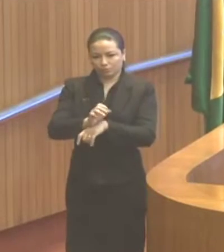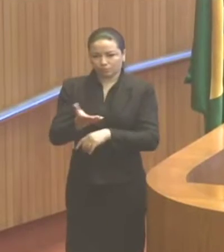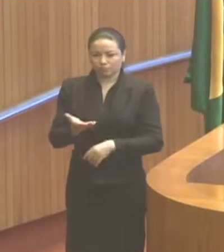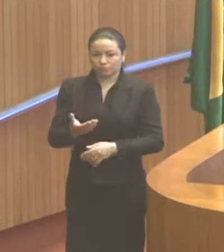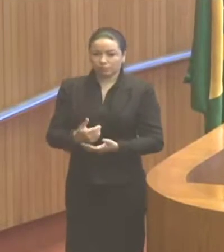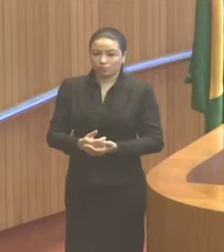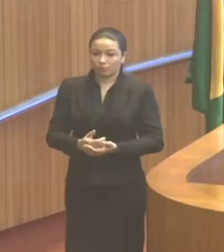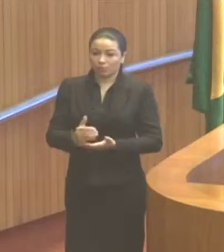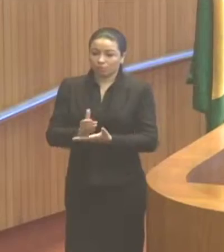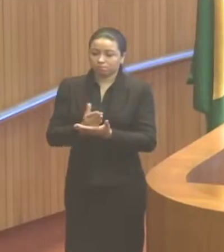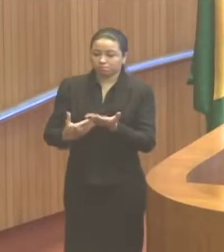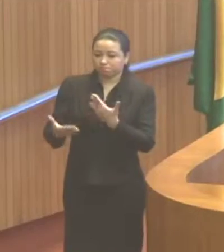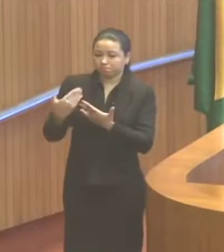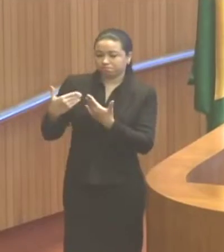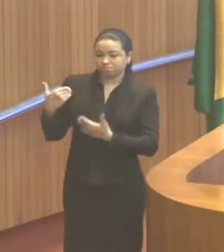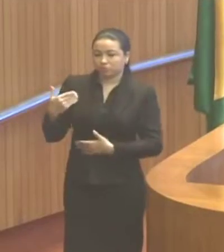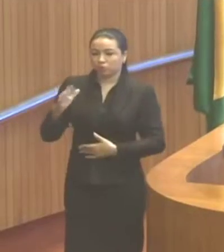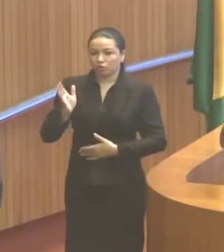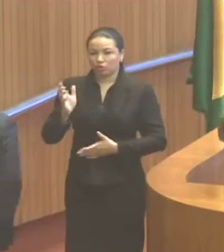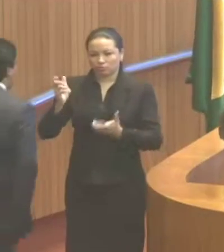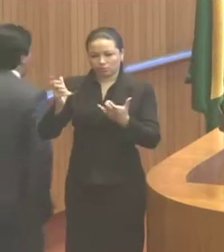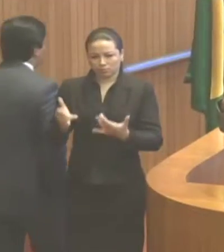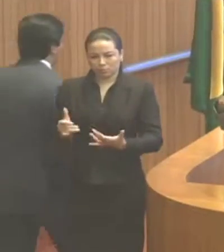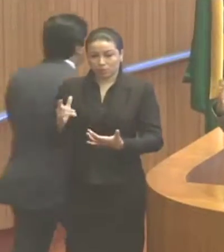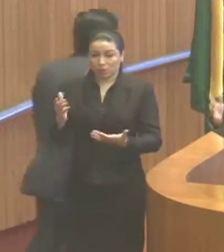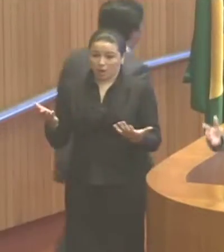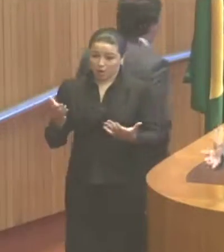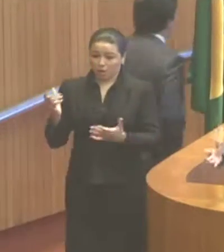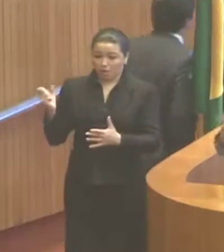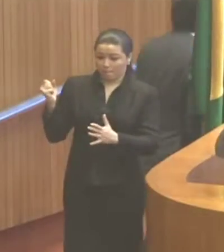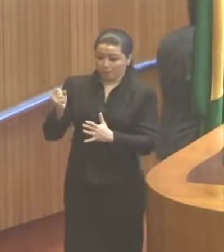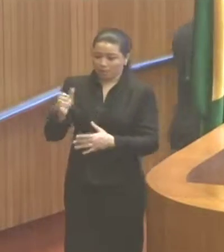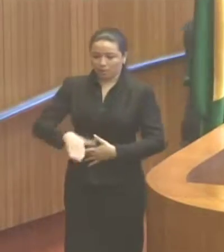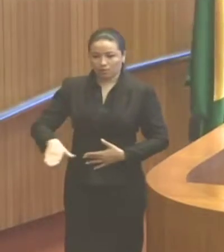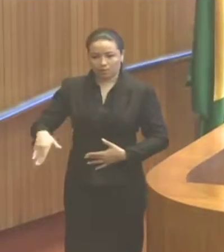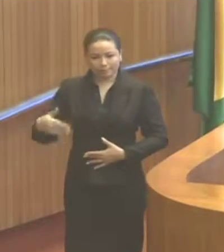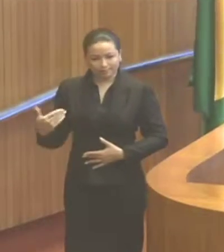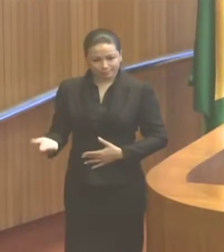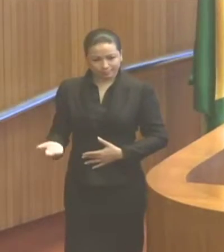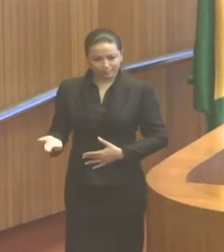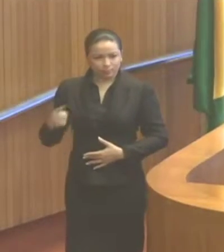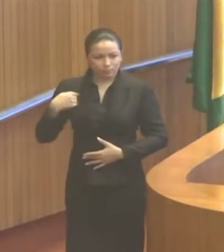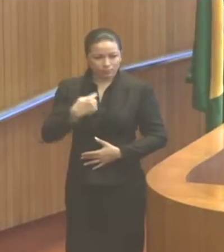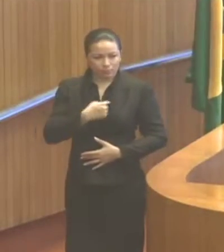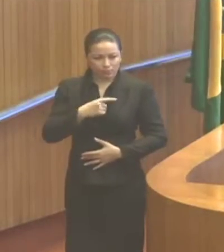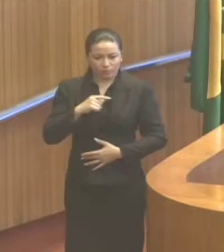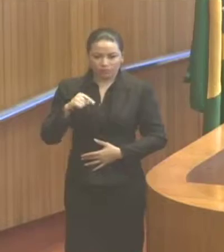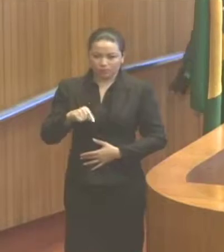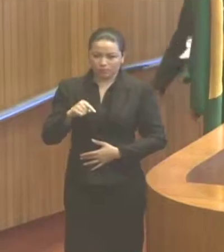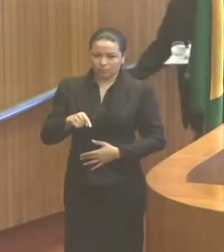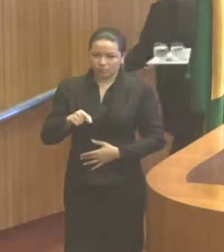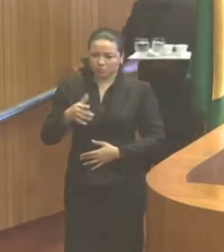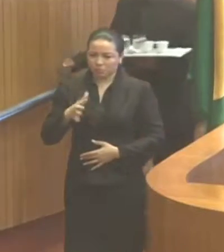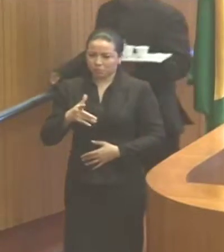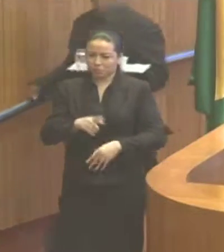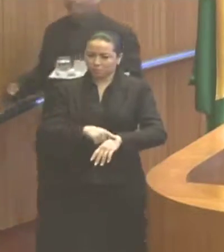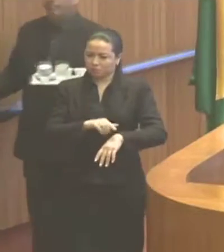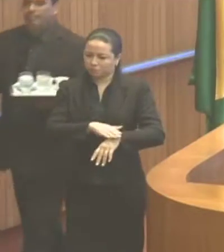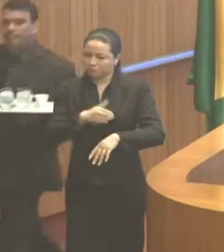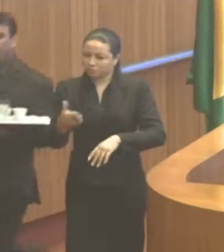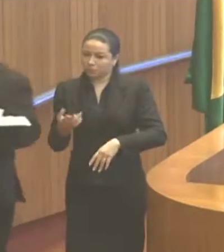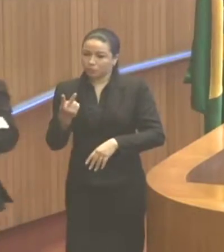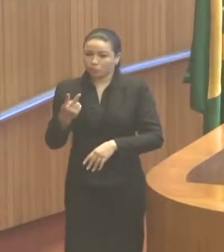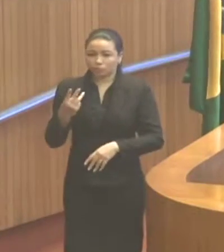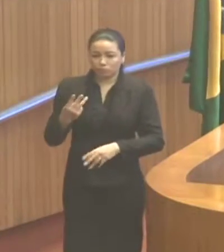Há algum tempo atrás se falou, olha, agora vai se assassinar crianças. Nós tivemos aí, no espaço de pelo menos 2 ou